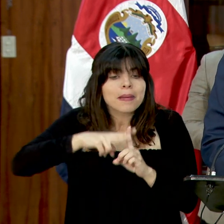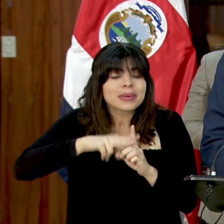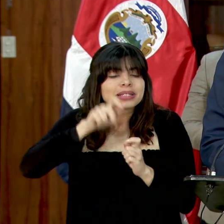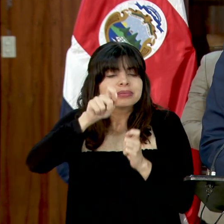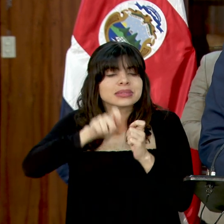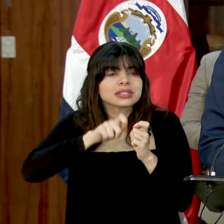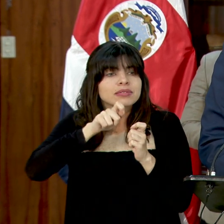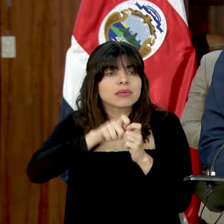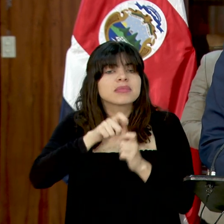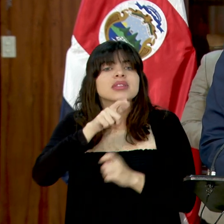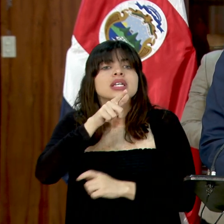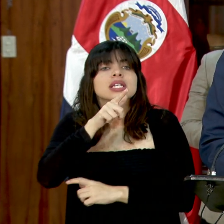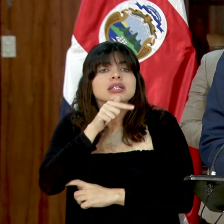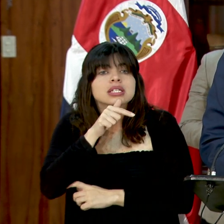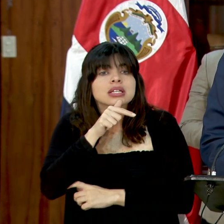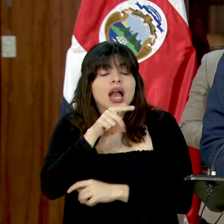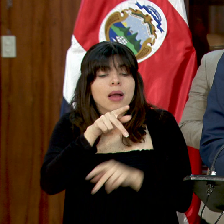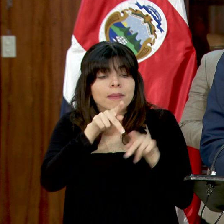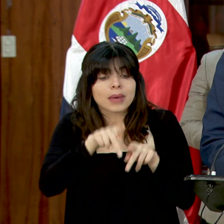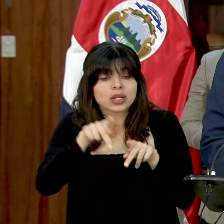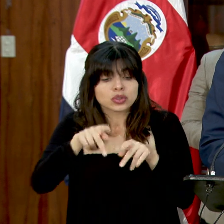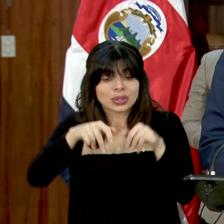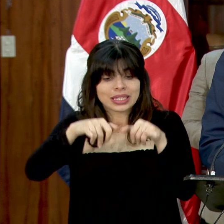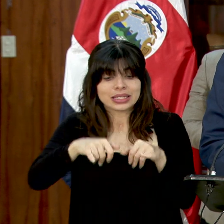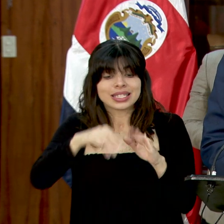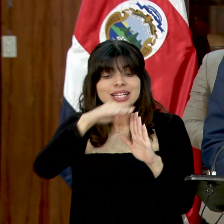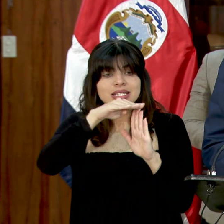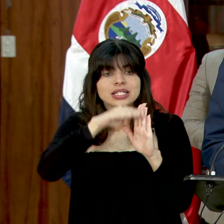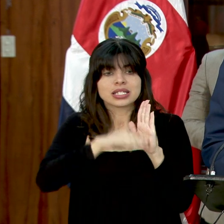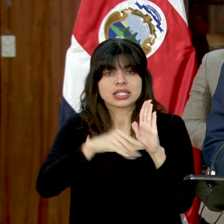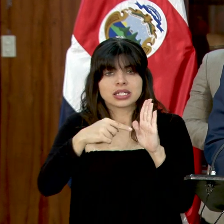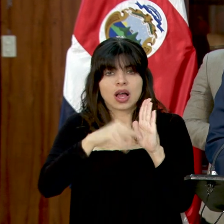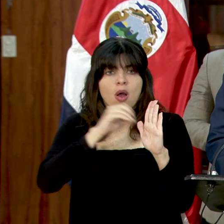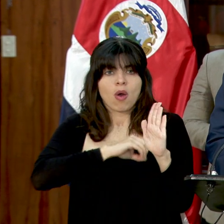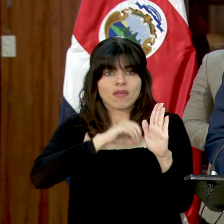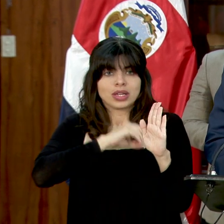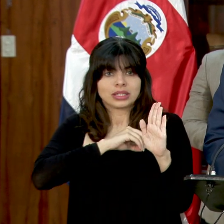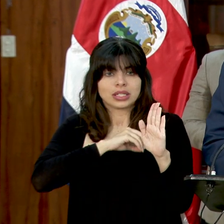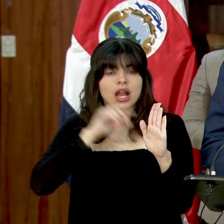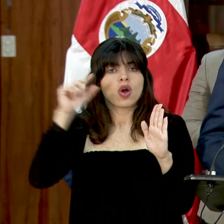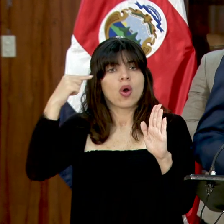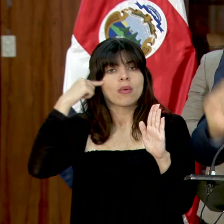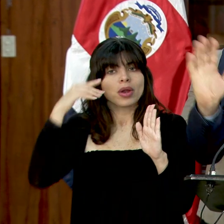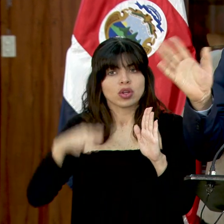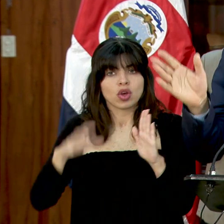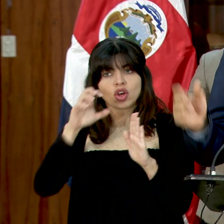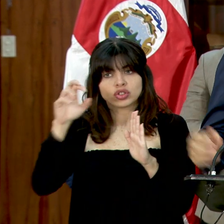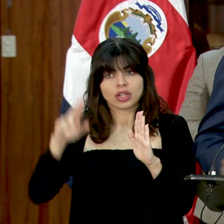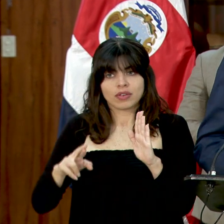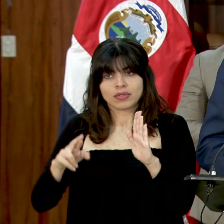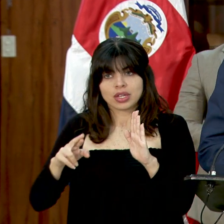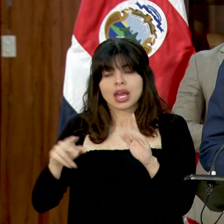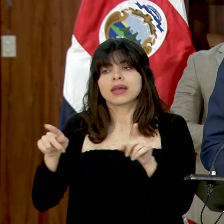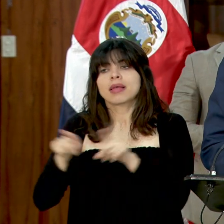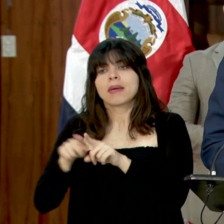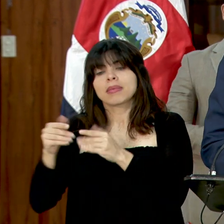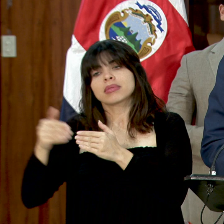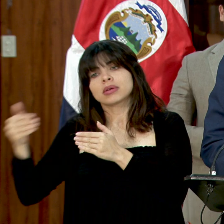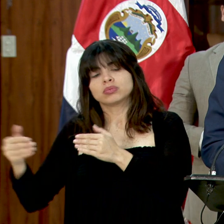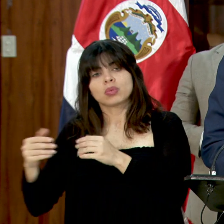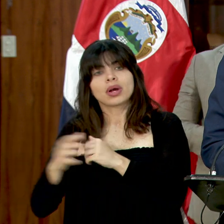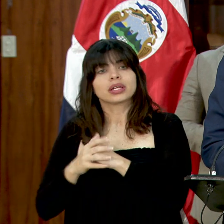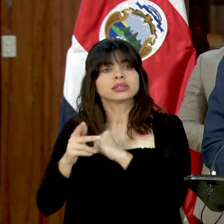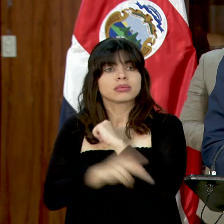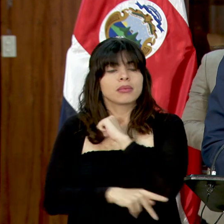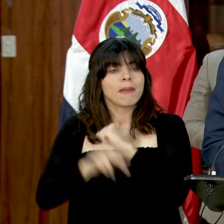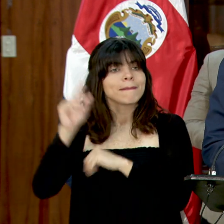exclusivamente a aquellos que se encuentran en las listas oficiales del gobierno de la República de Costa Rica, eventualmente de la República de Panamá,